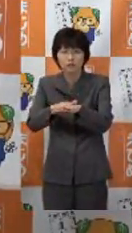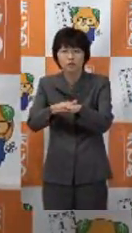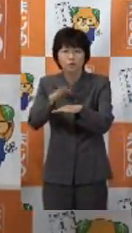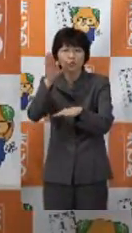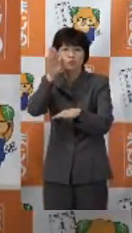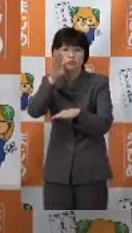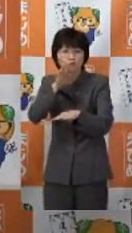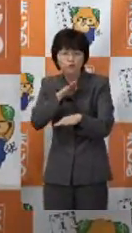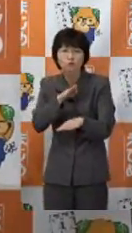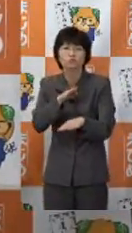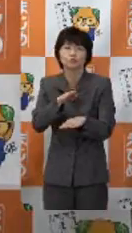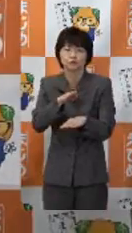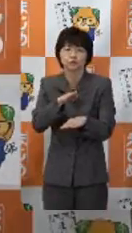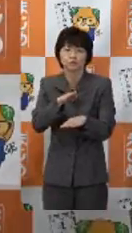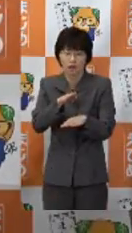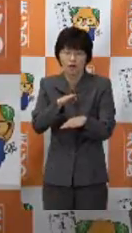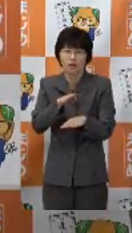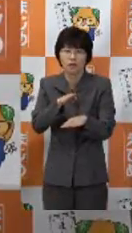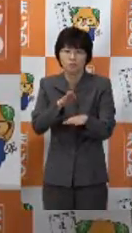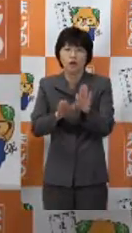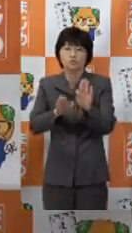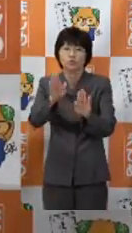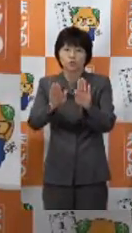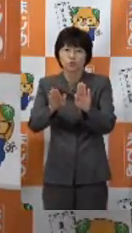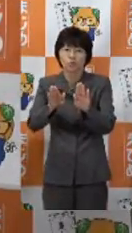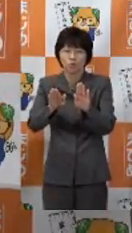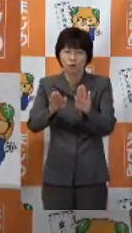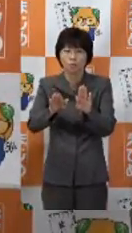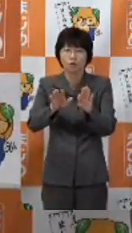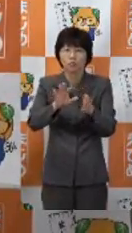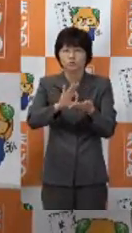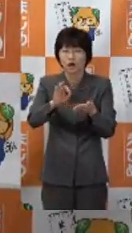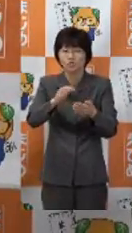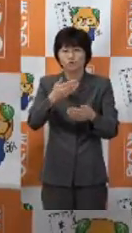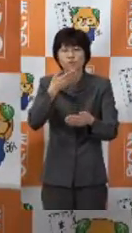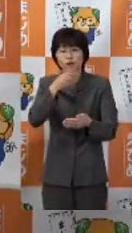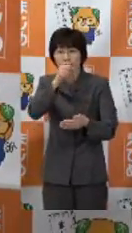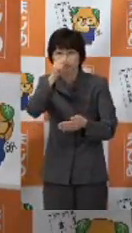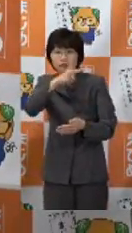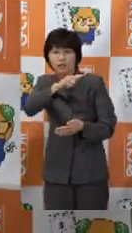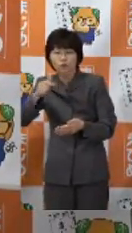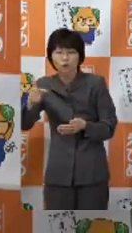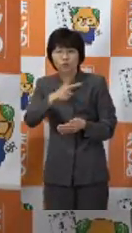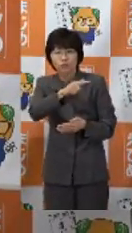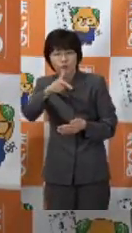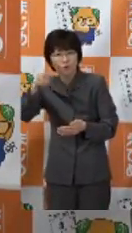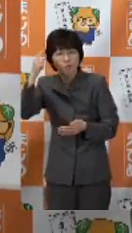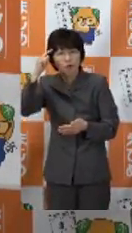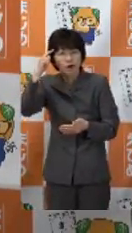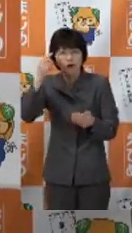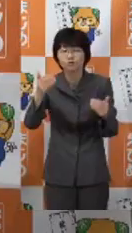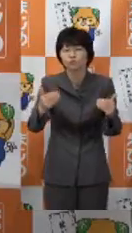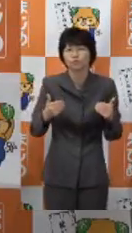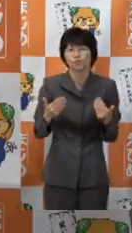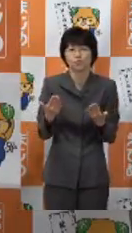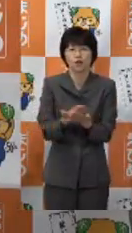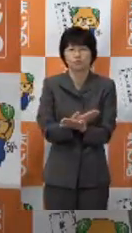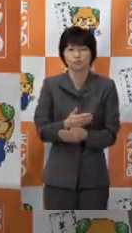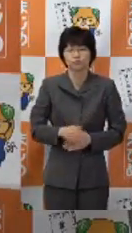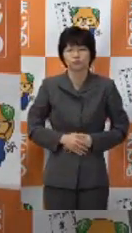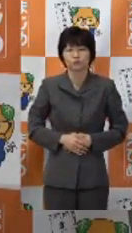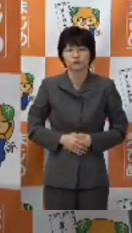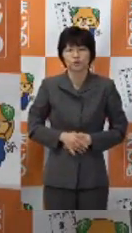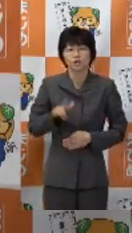そして位空港利用者目線でのスムーズな同選管や空港全体の利便性向上の関係